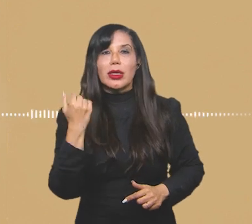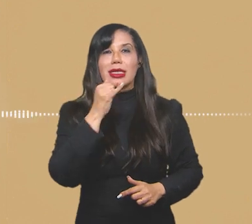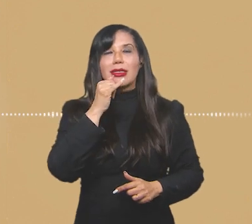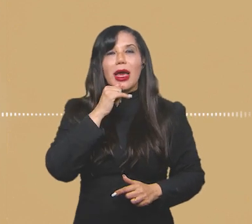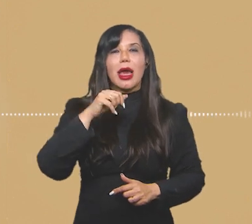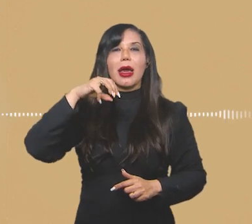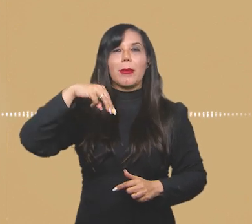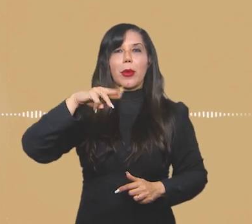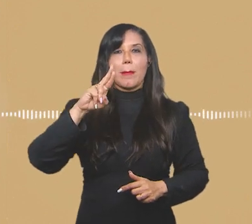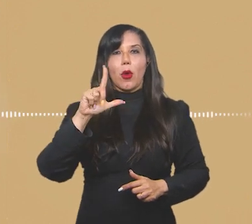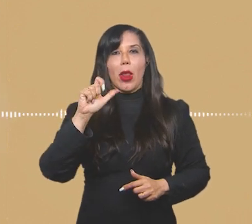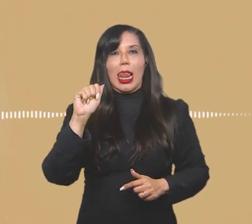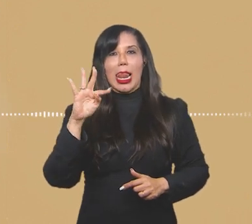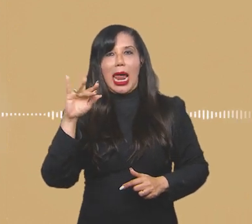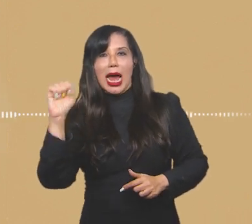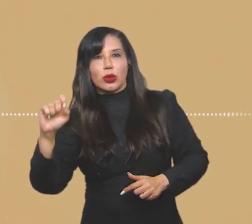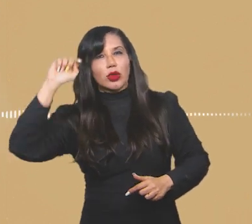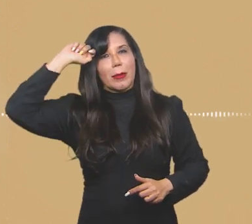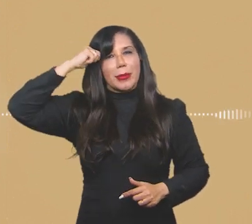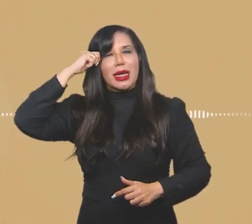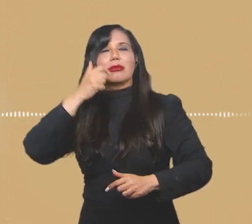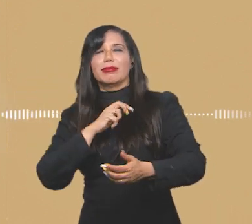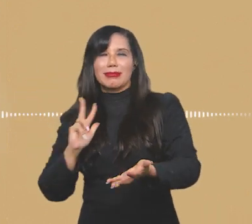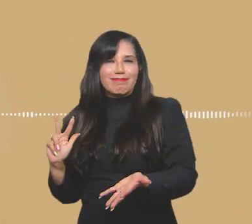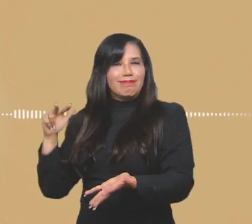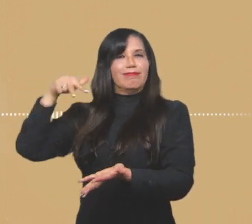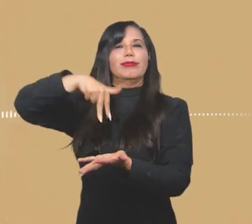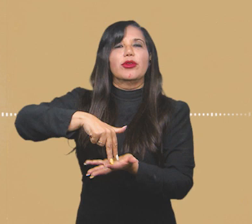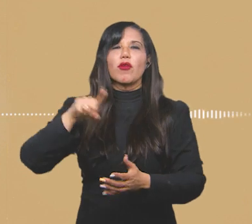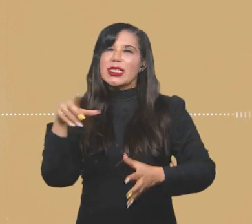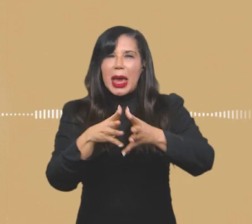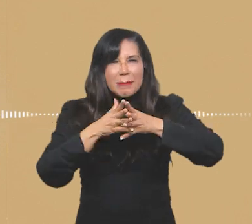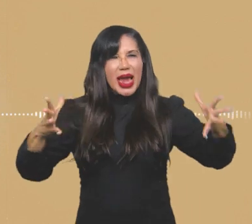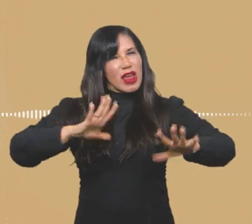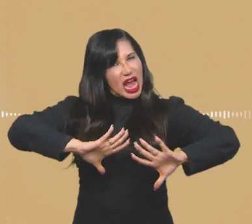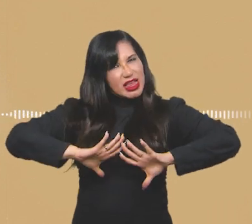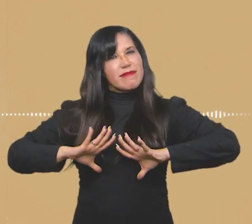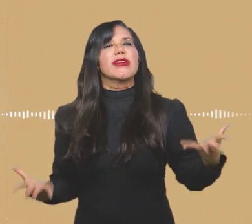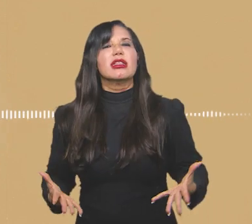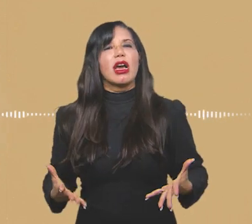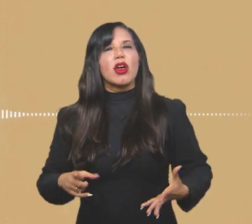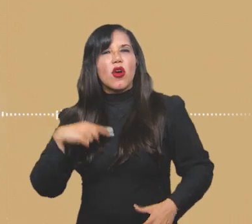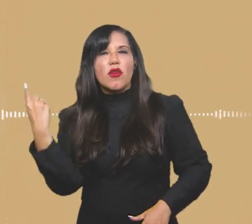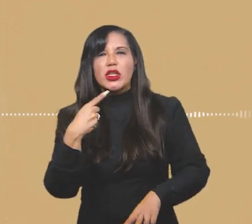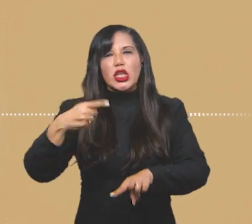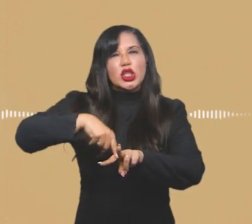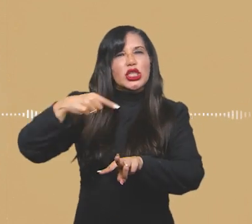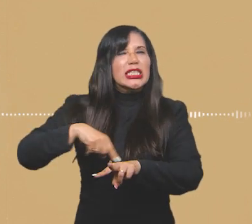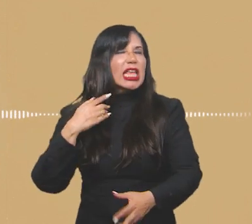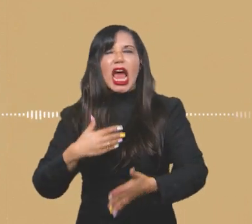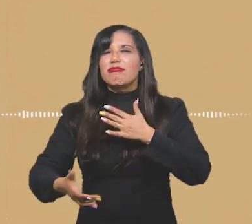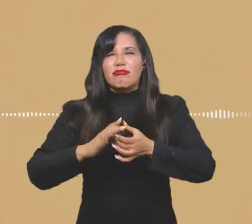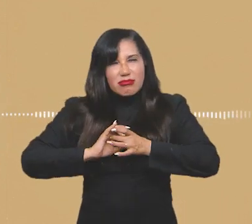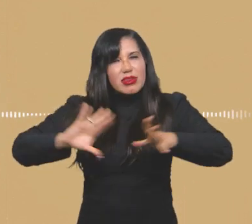servidos, mulatos e pretos, tomai vosso lugar. Sois maioria atrevida, gente de chinelo